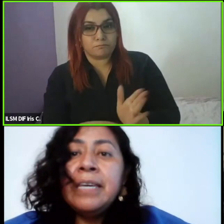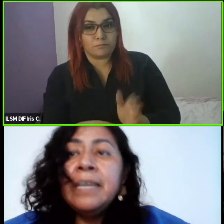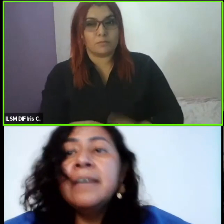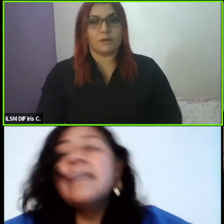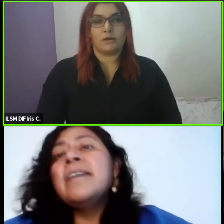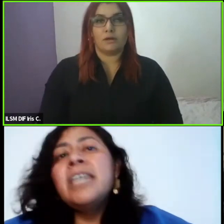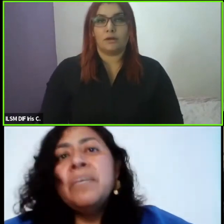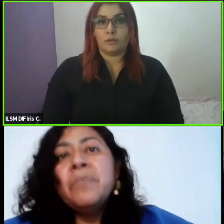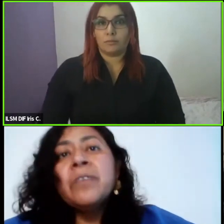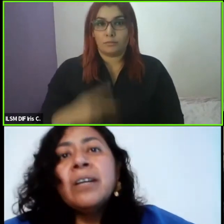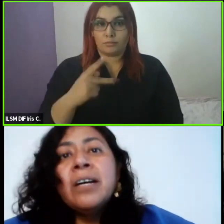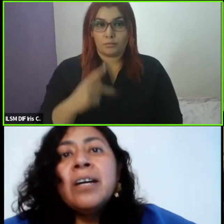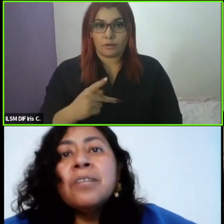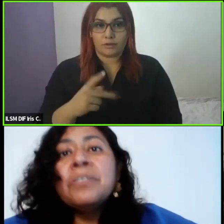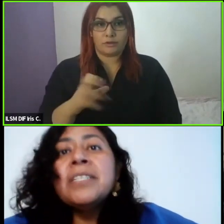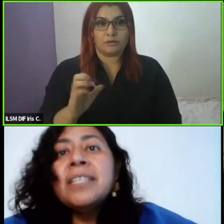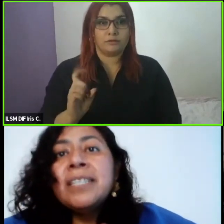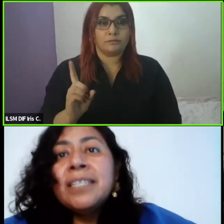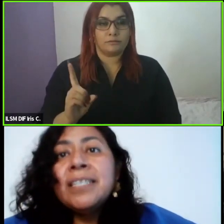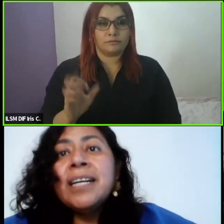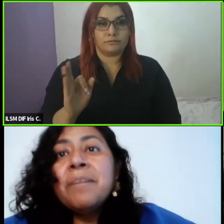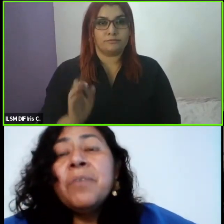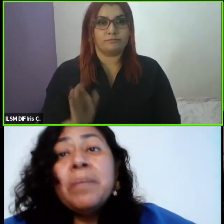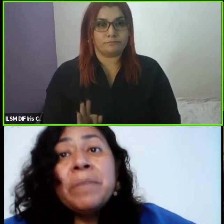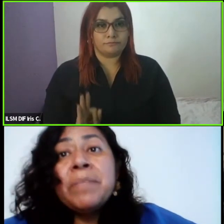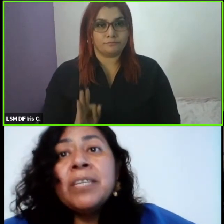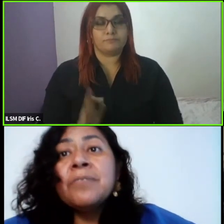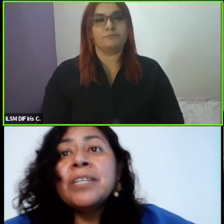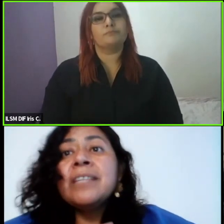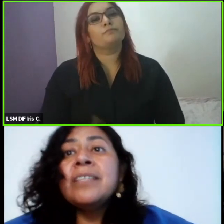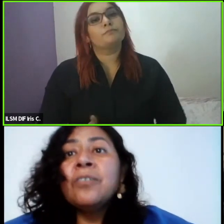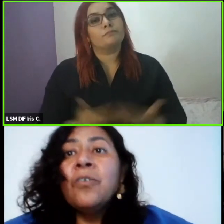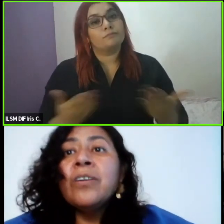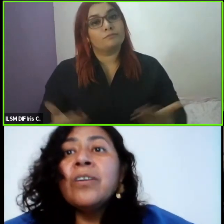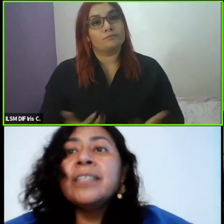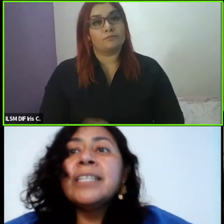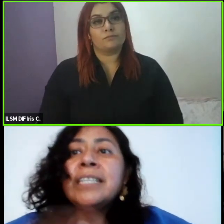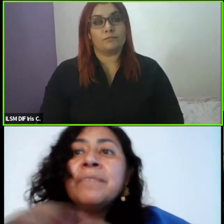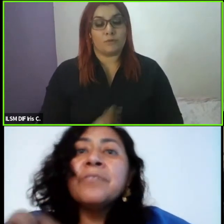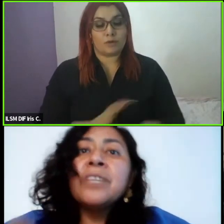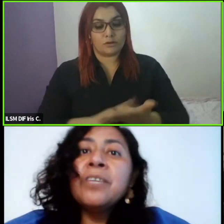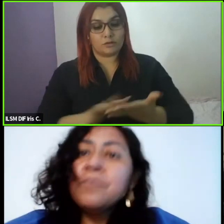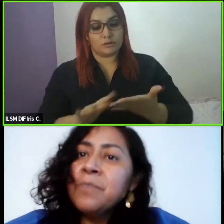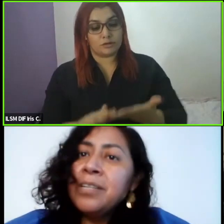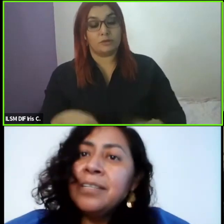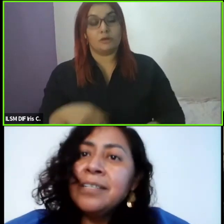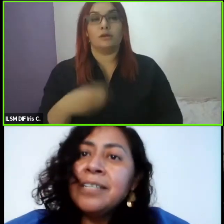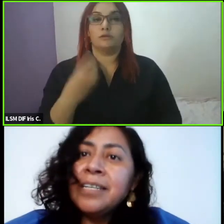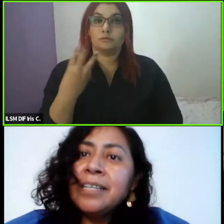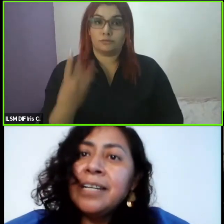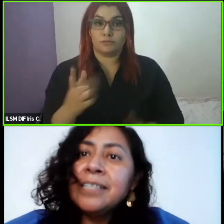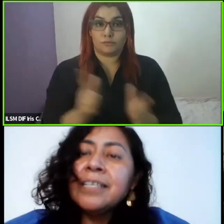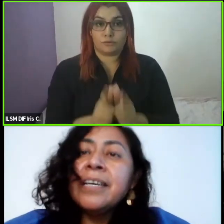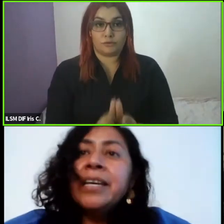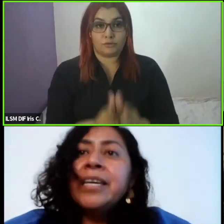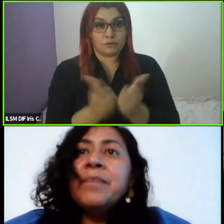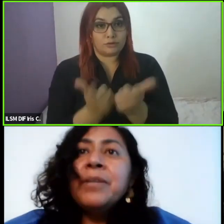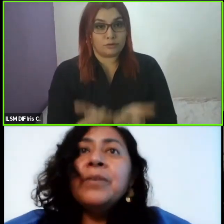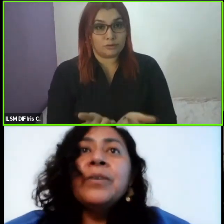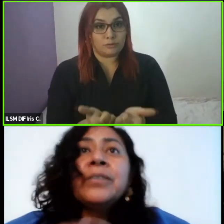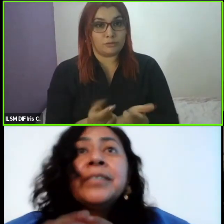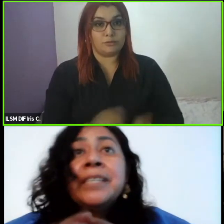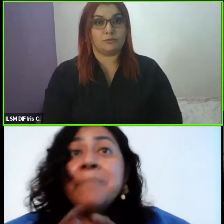PDF y ebook. Su incidencia en este campo le ha permitido ser editor de 3 libros y 2 boletines digitales.